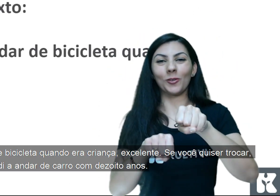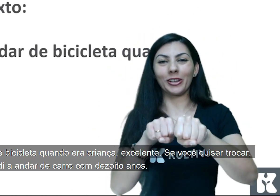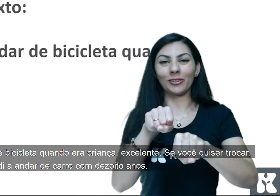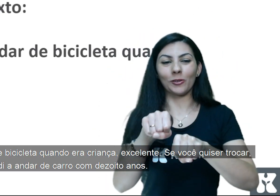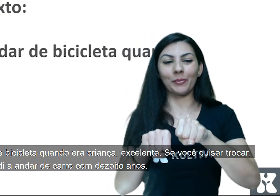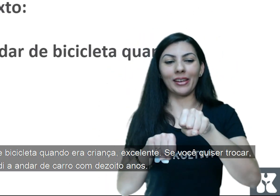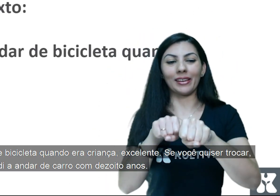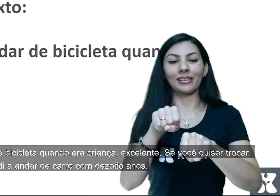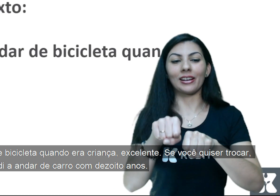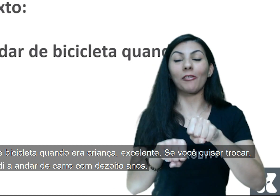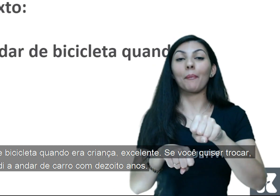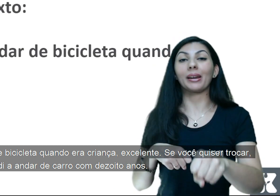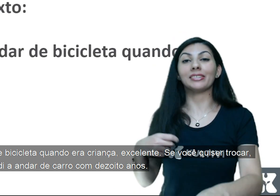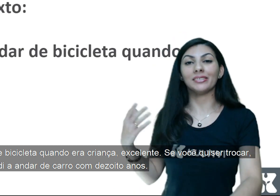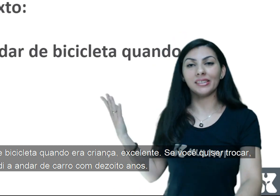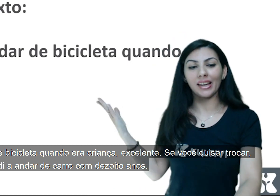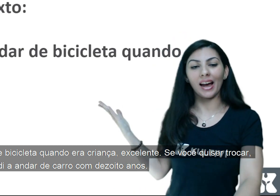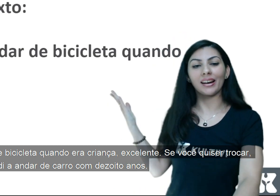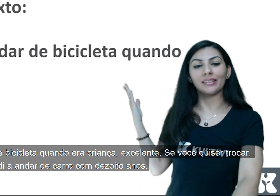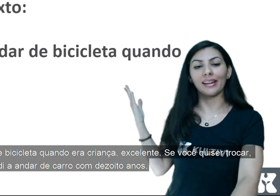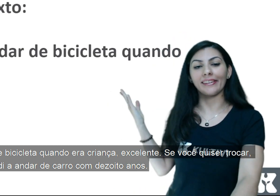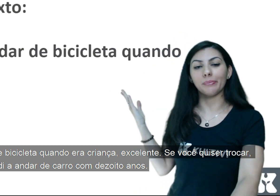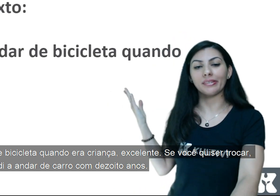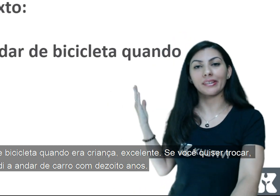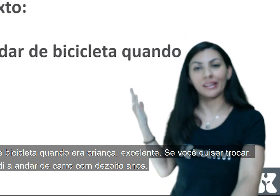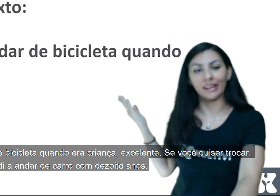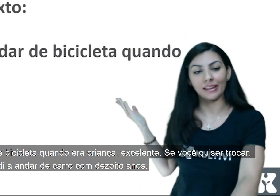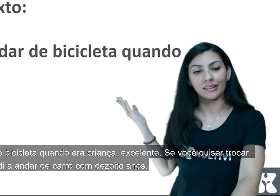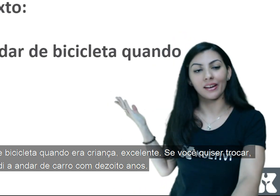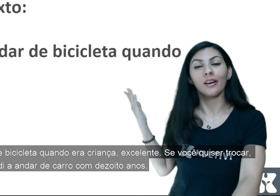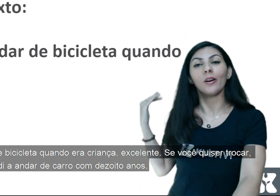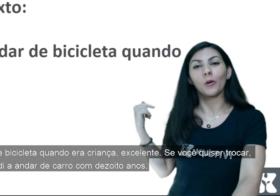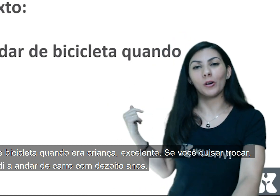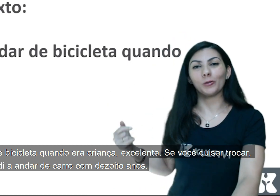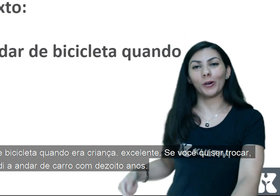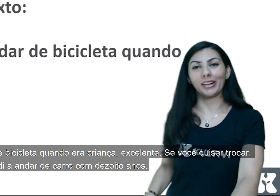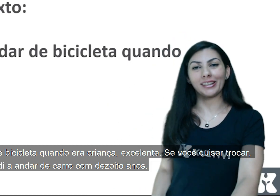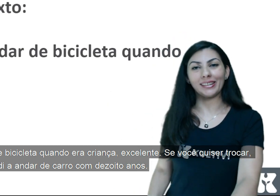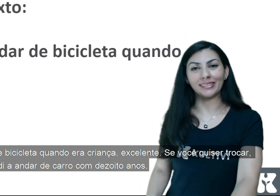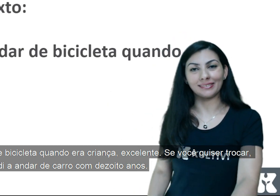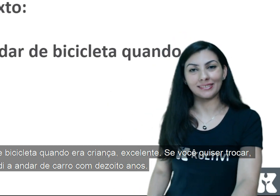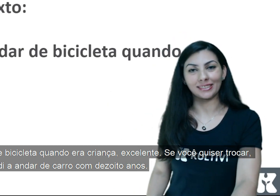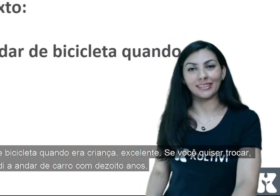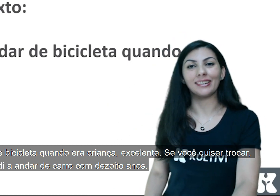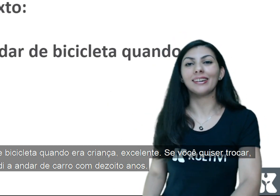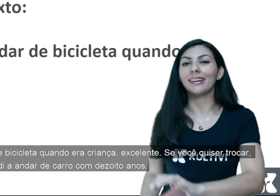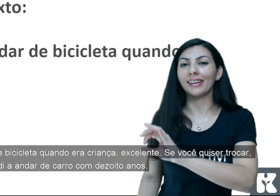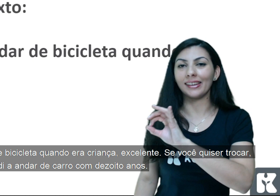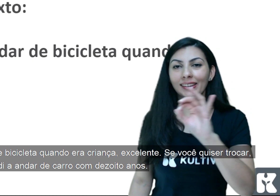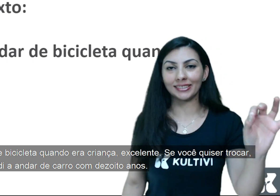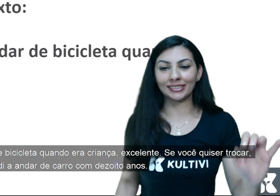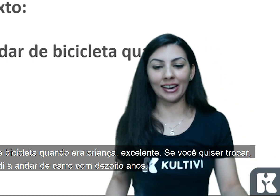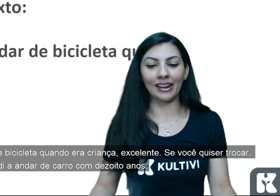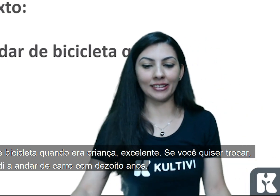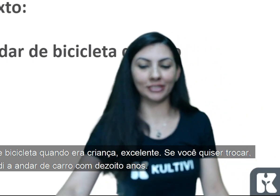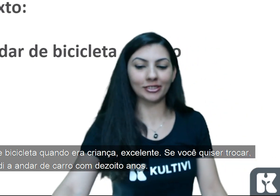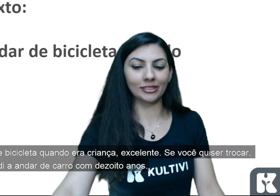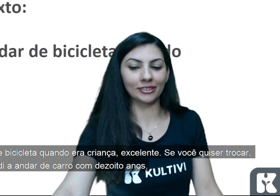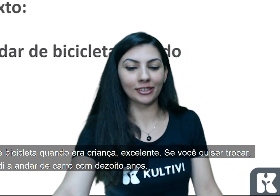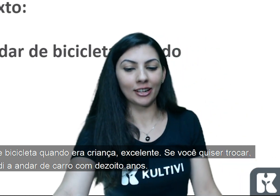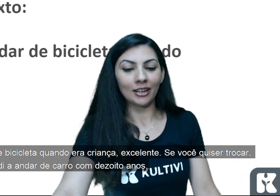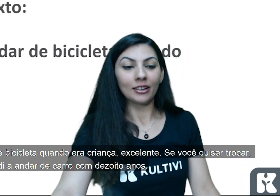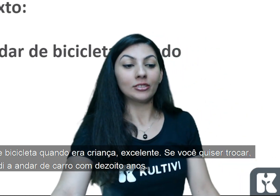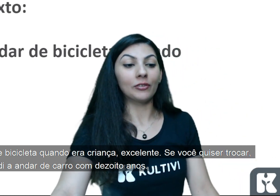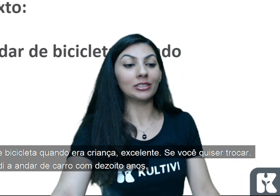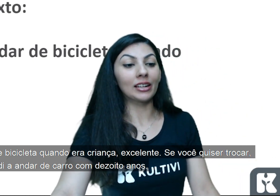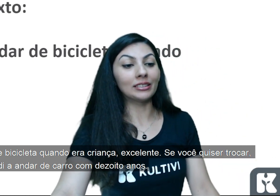Muito bem! Então, aprendi a andar de bicicleta quando era criança. Excelente!